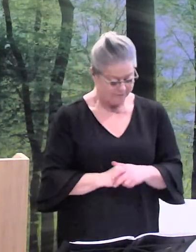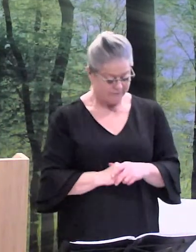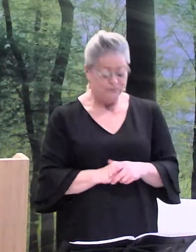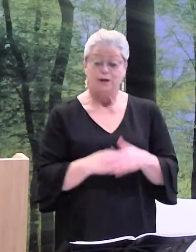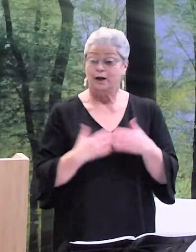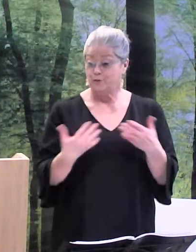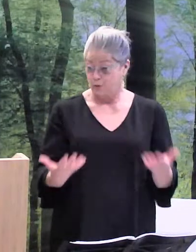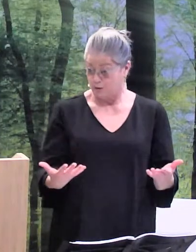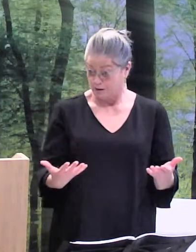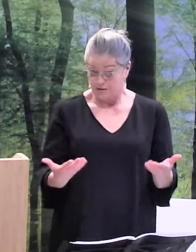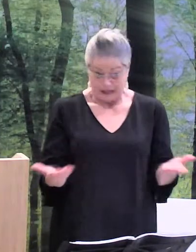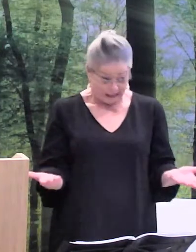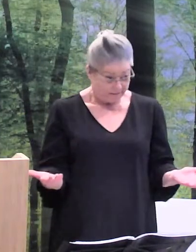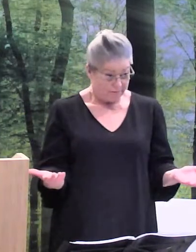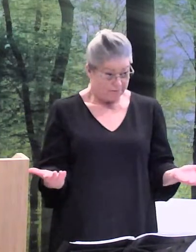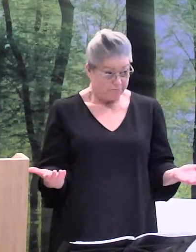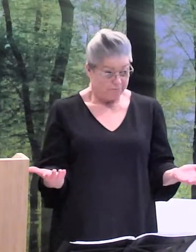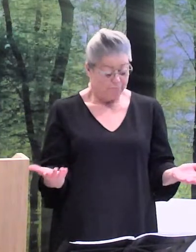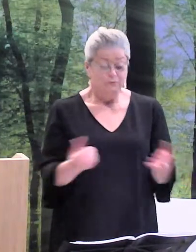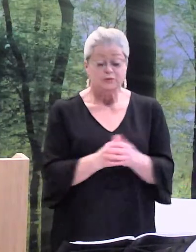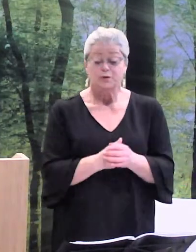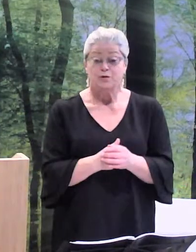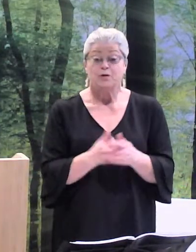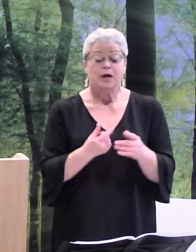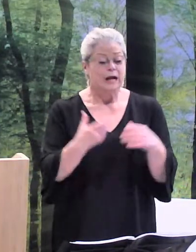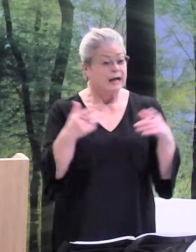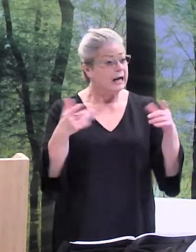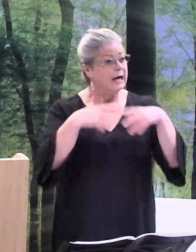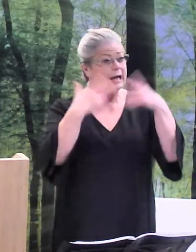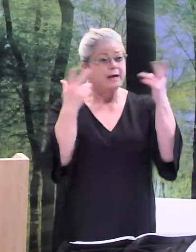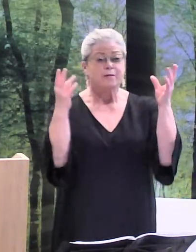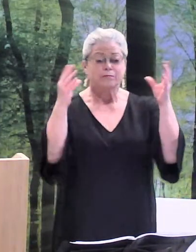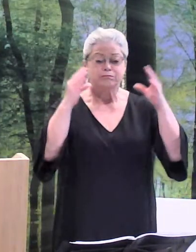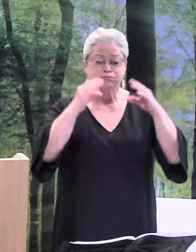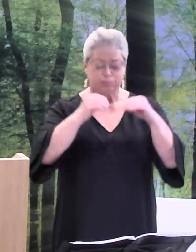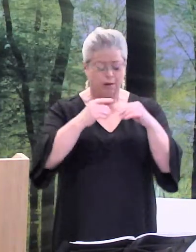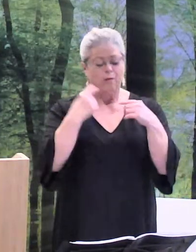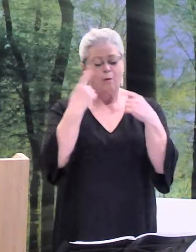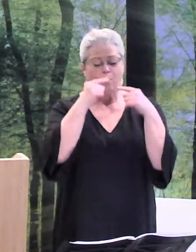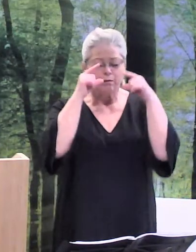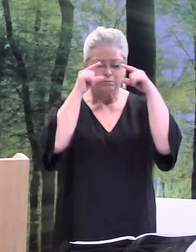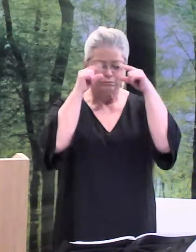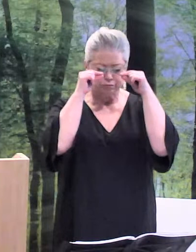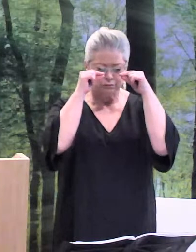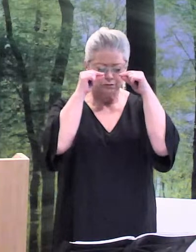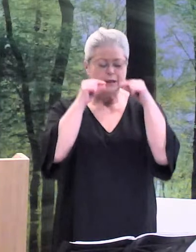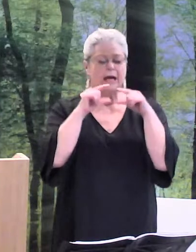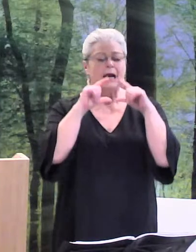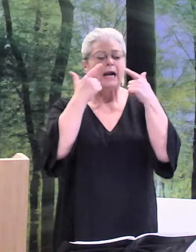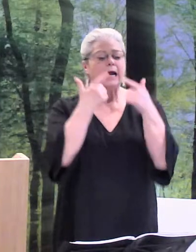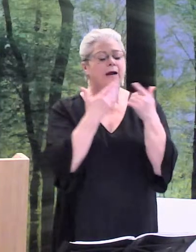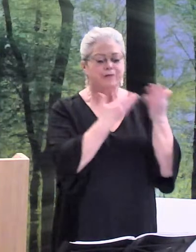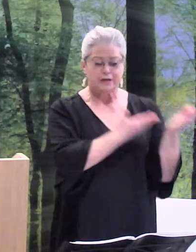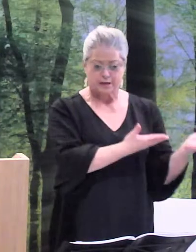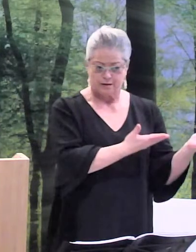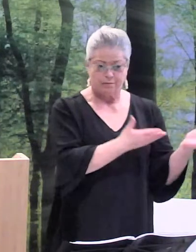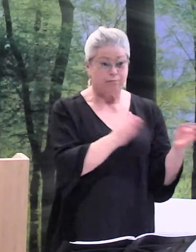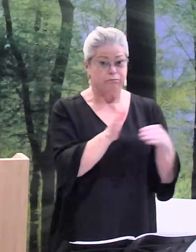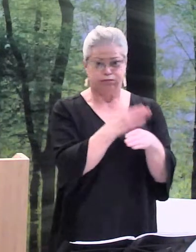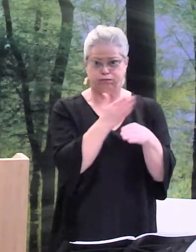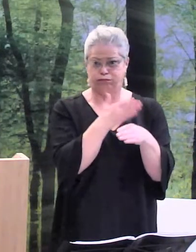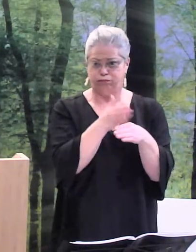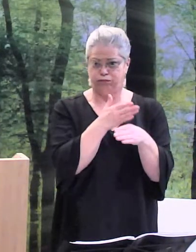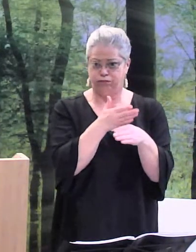En zo zal het zijn. Doof nu het licht en sluit je ogen. Jouw leven hier is